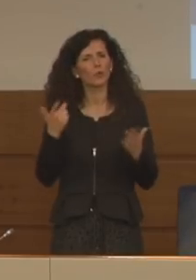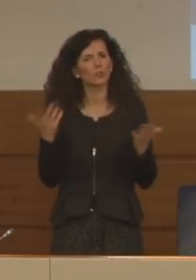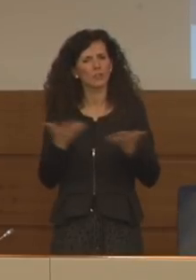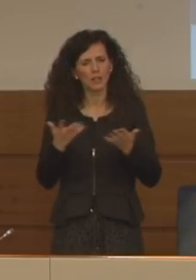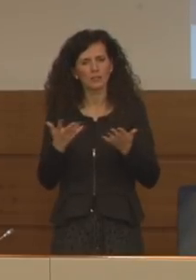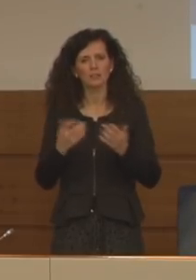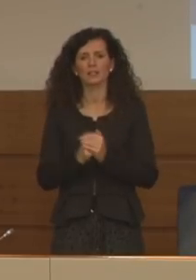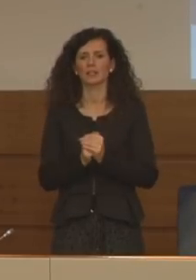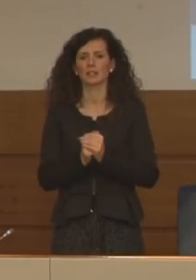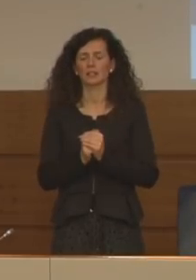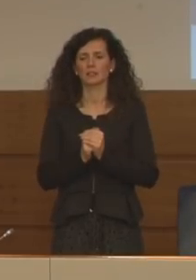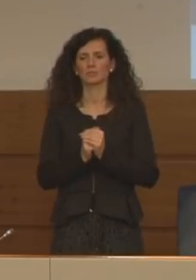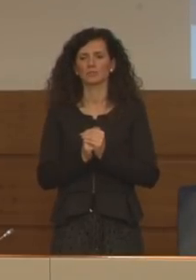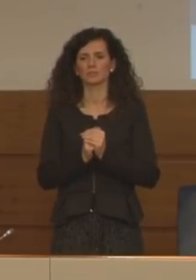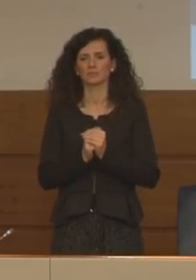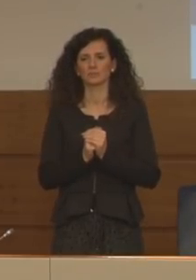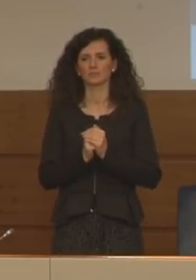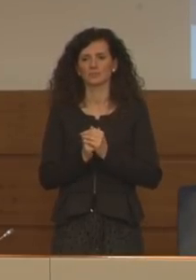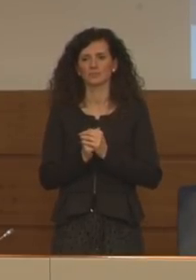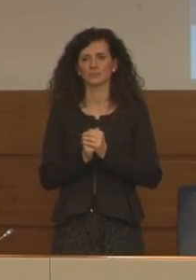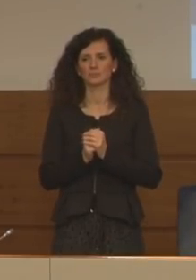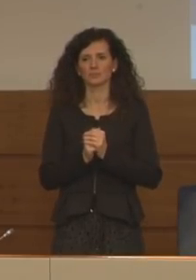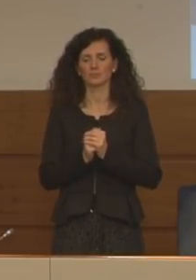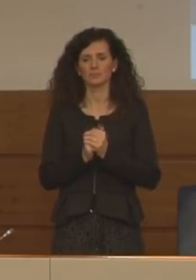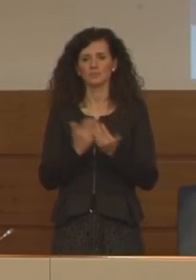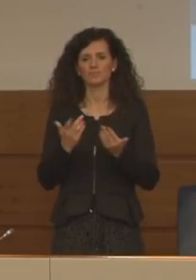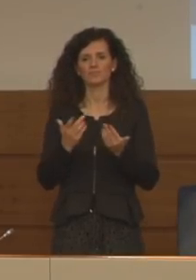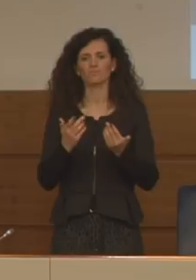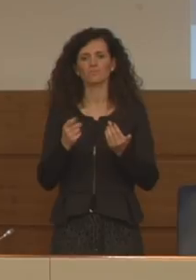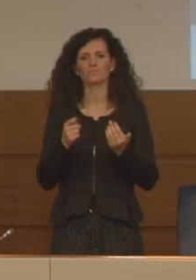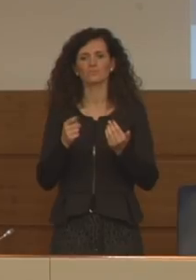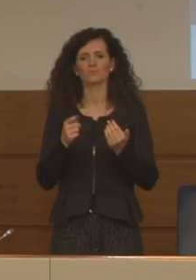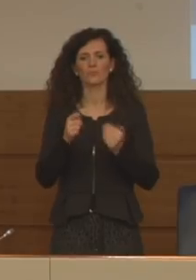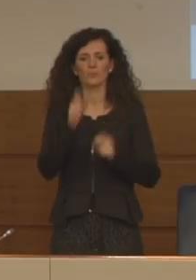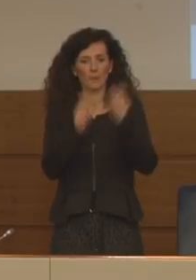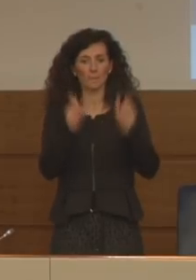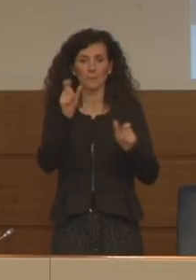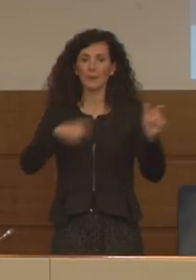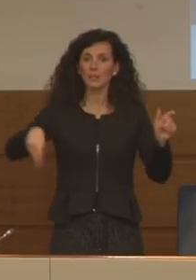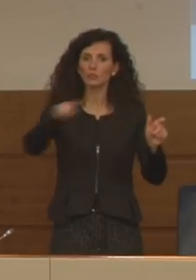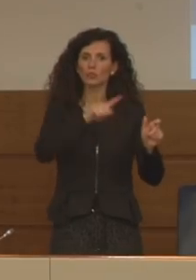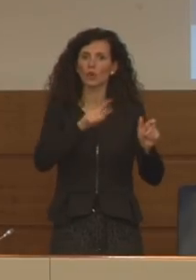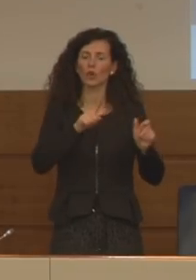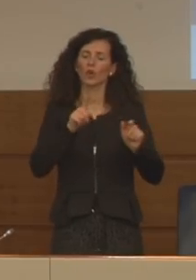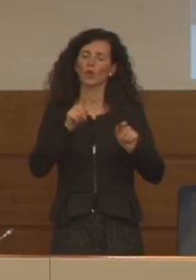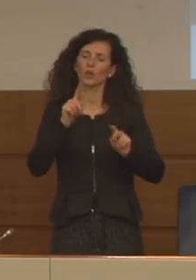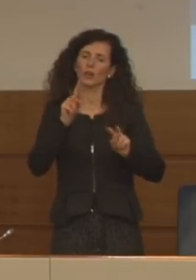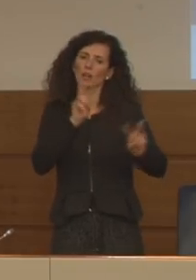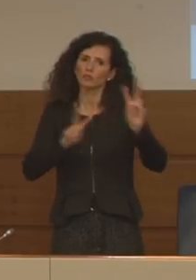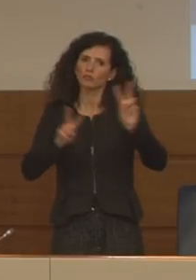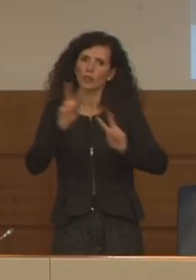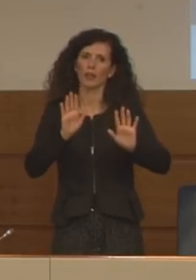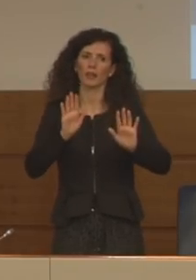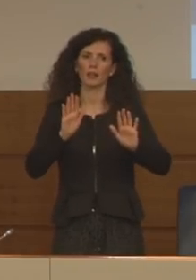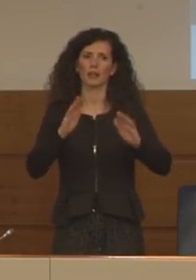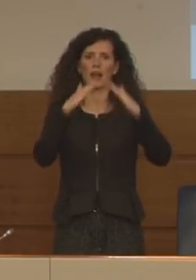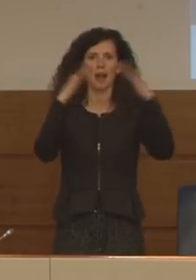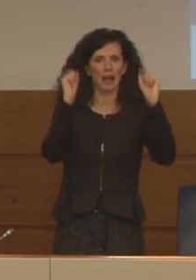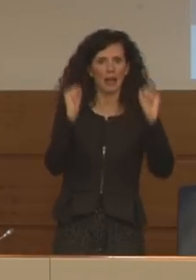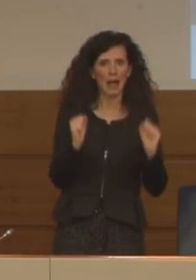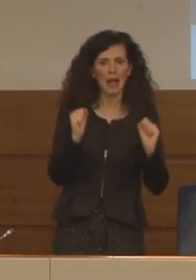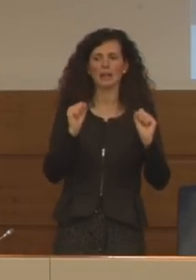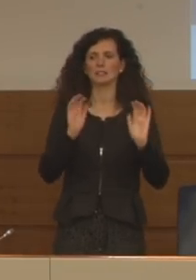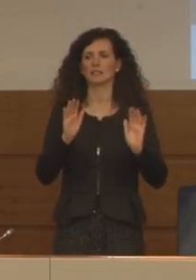la limitazione della mobilità il fatto di stare il più possibile a casa